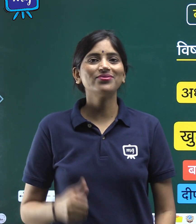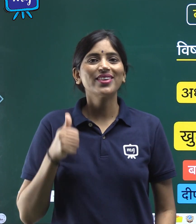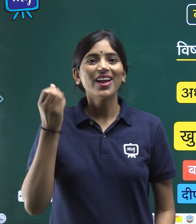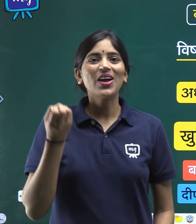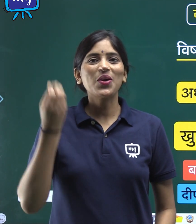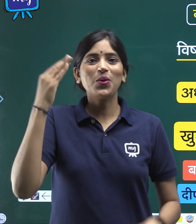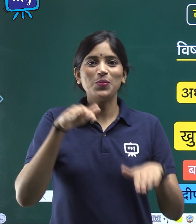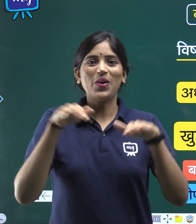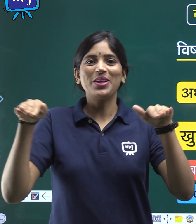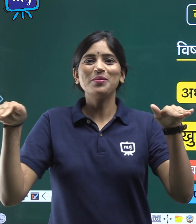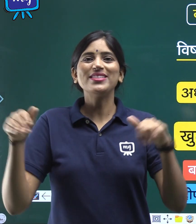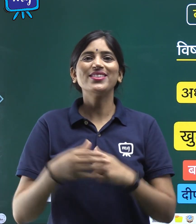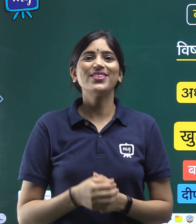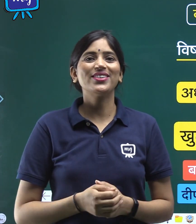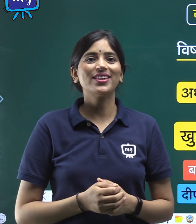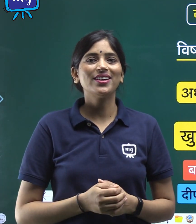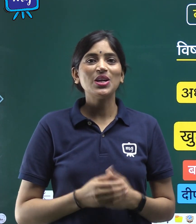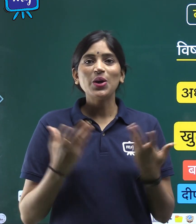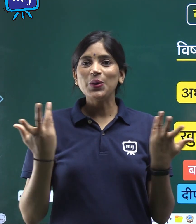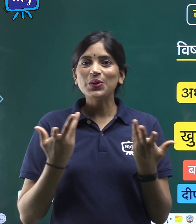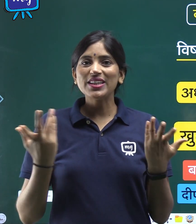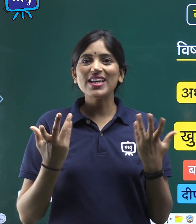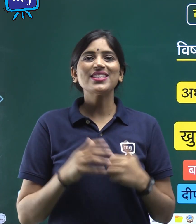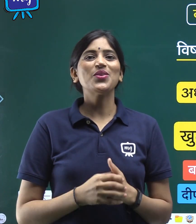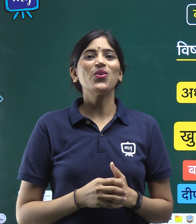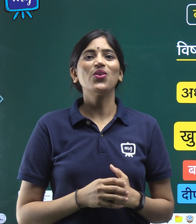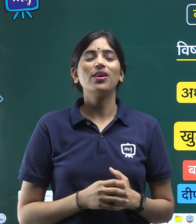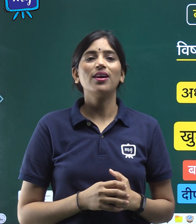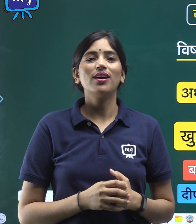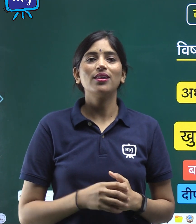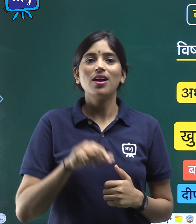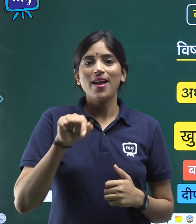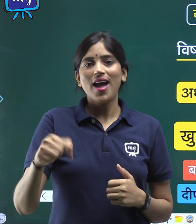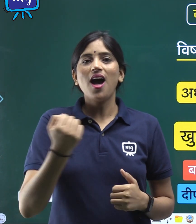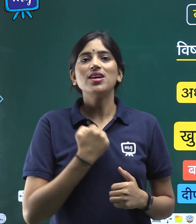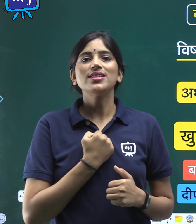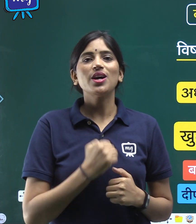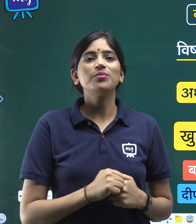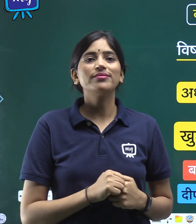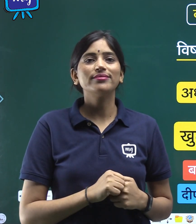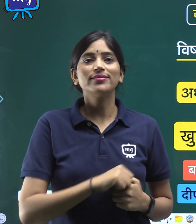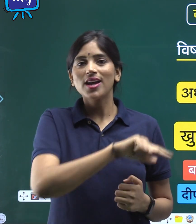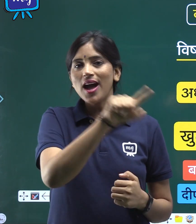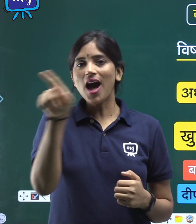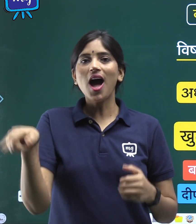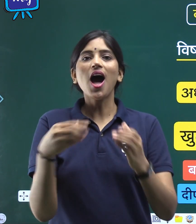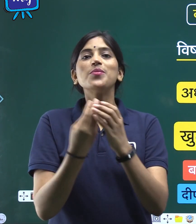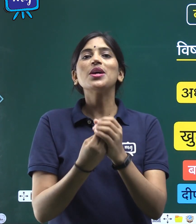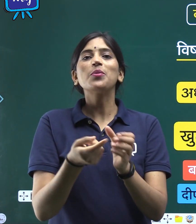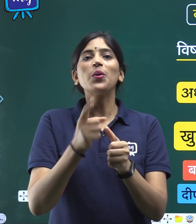गुड मॉर्निंग बच्चों, कैसे हो? आज हम आप